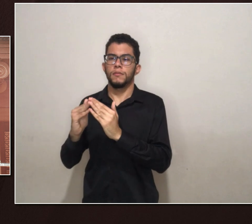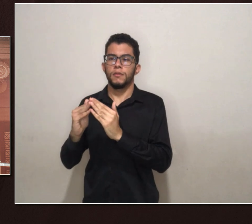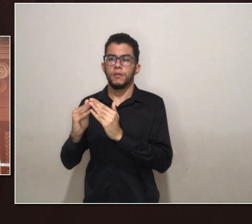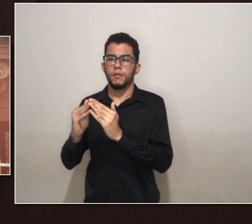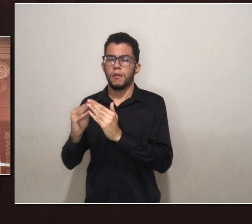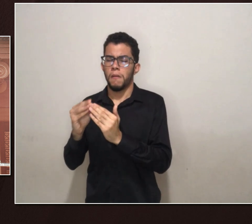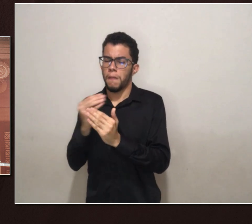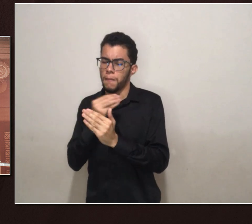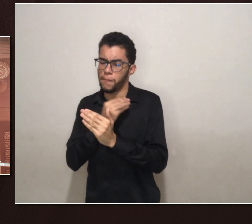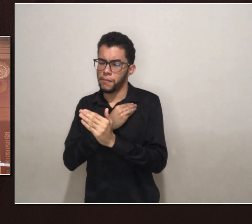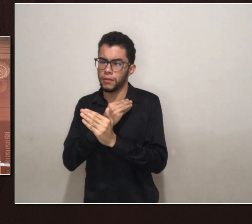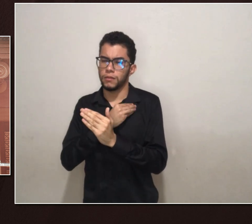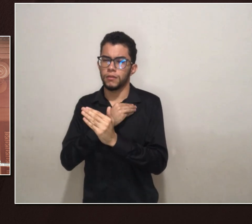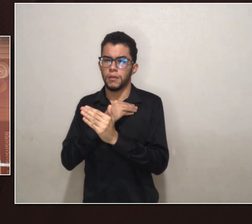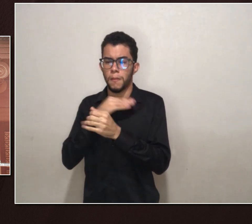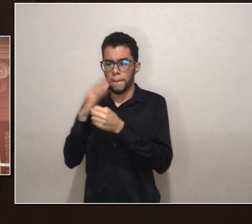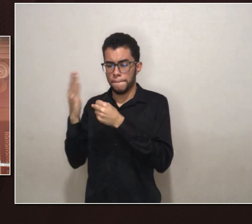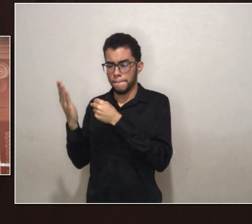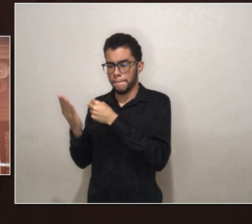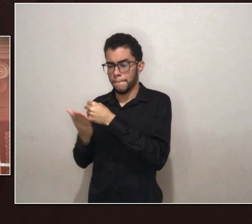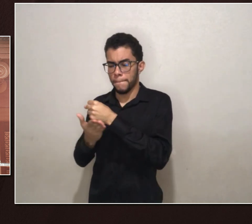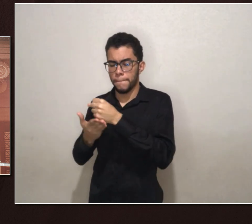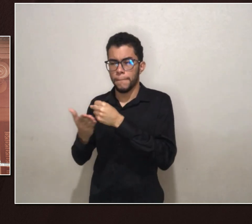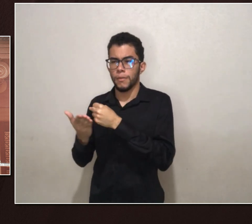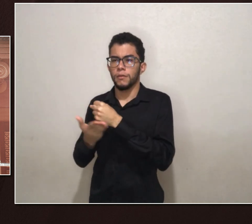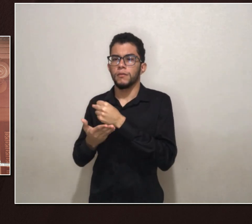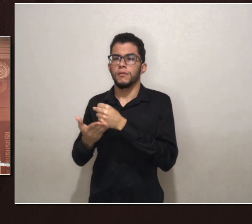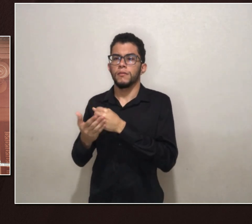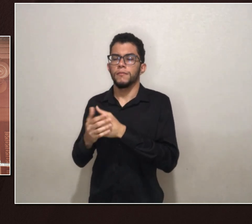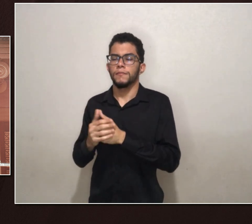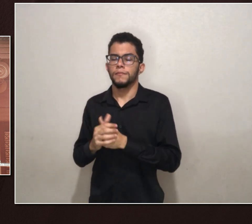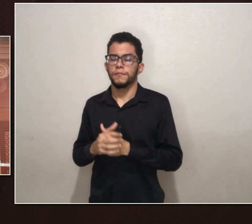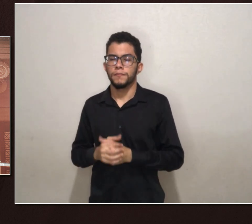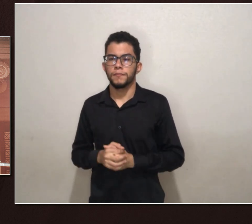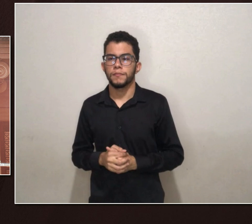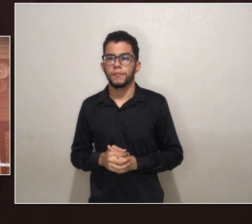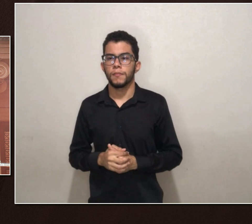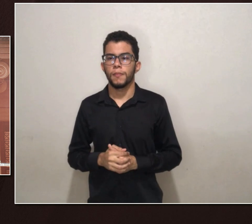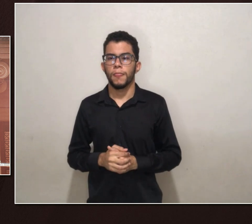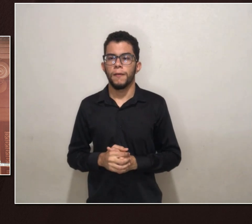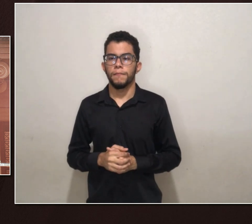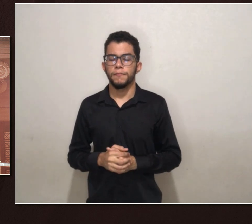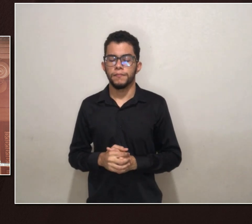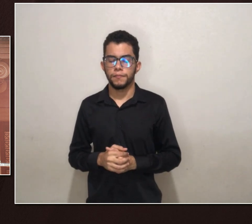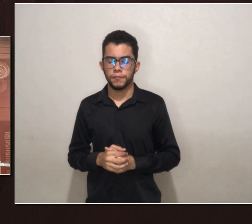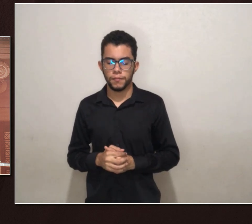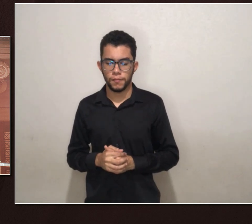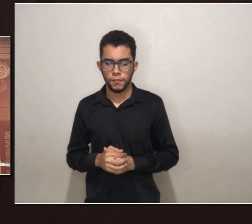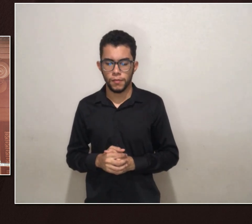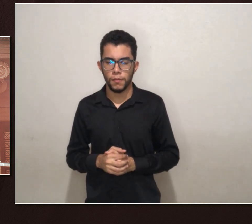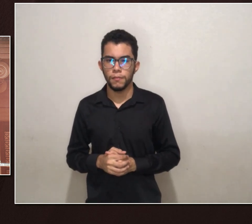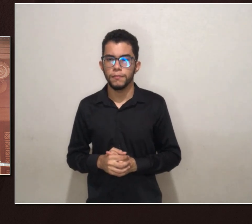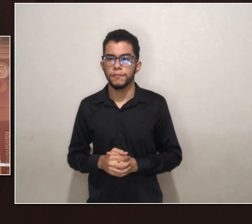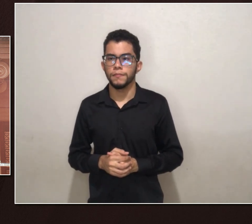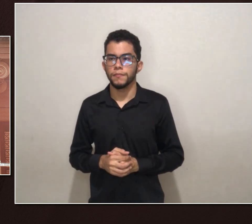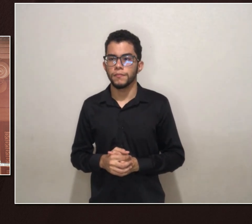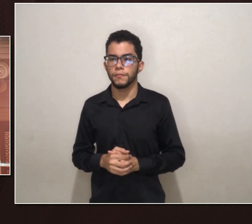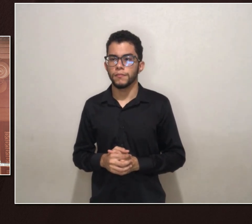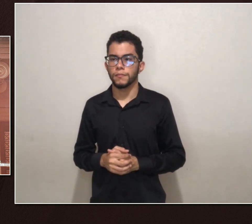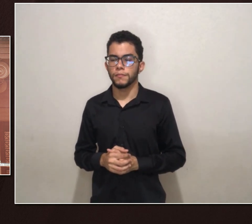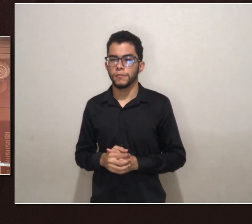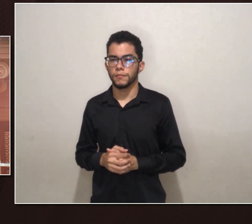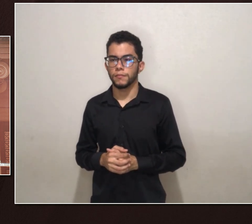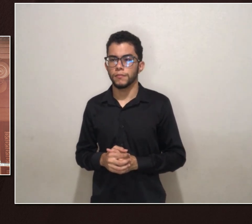ela está arranjada, tá? Isso está no livro de Andrew Miller, página 10, diz assim: em vez da